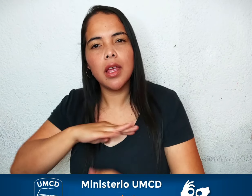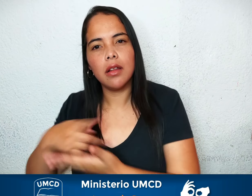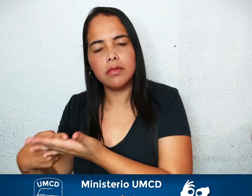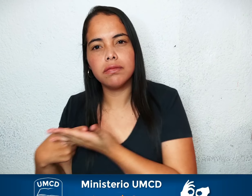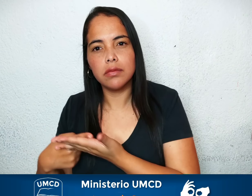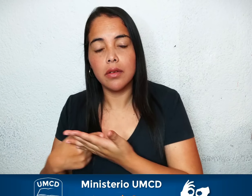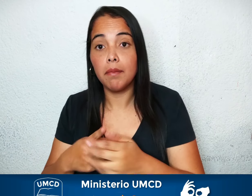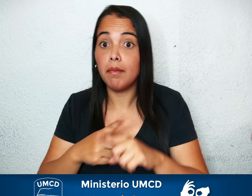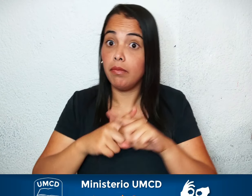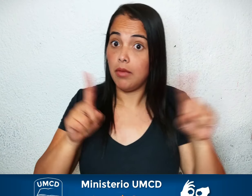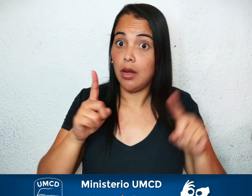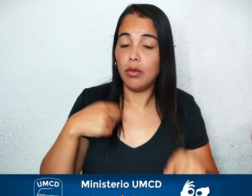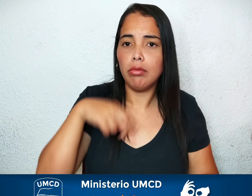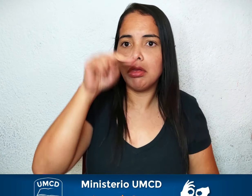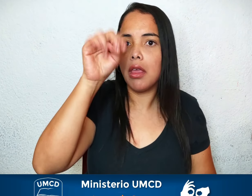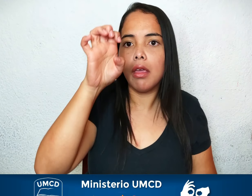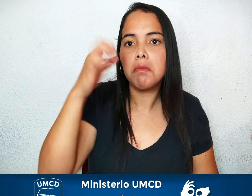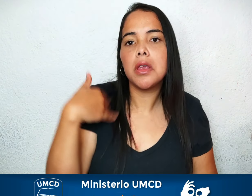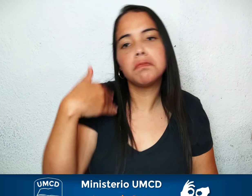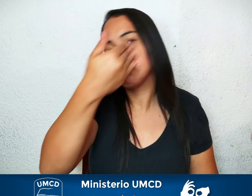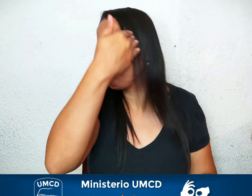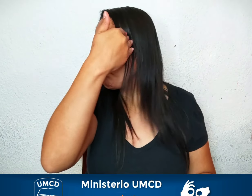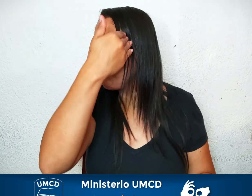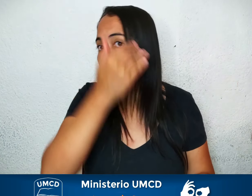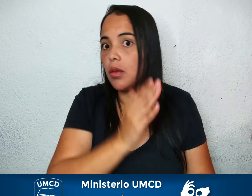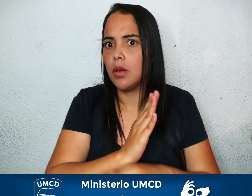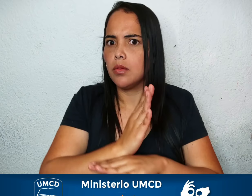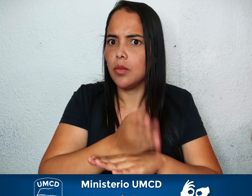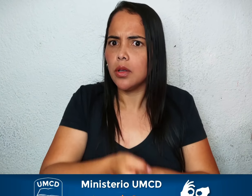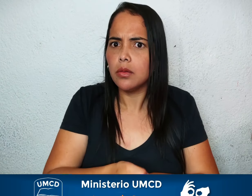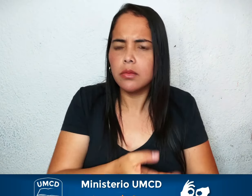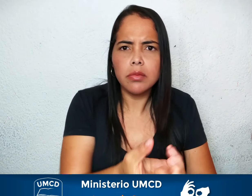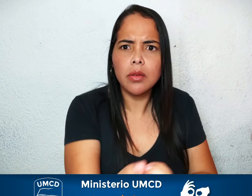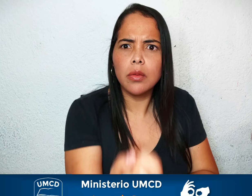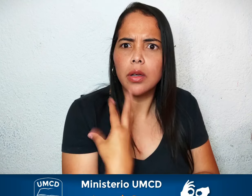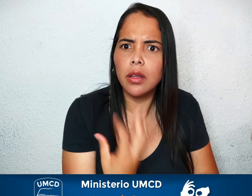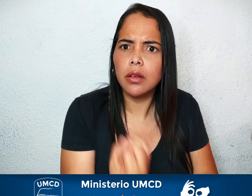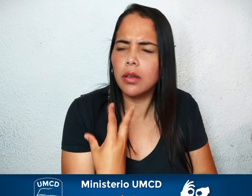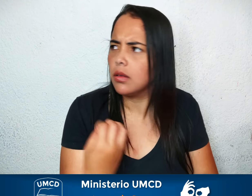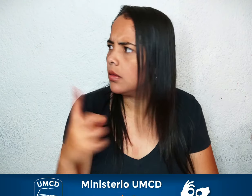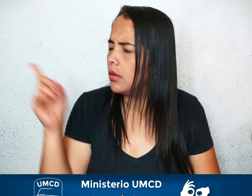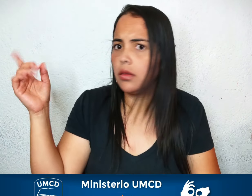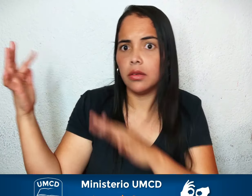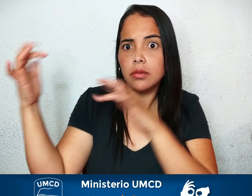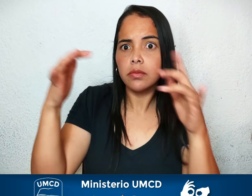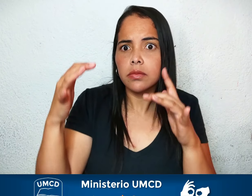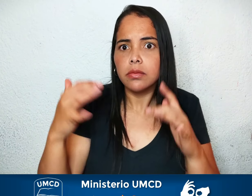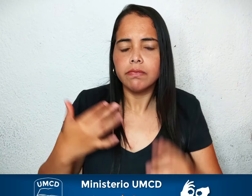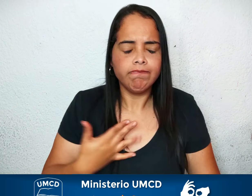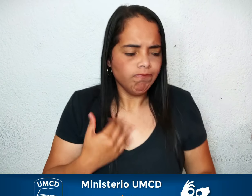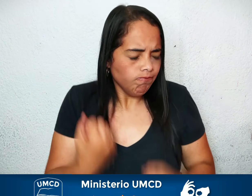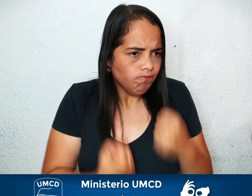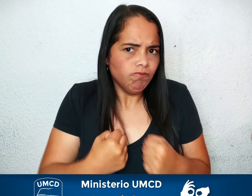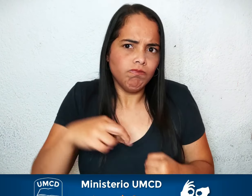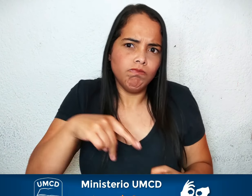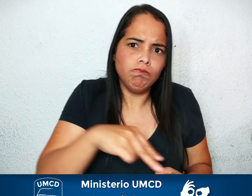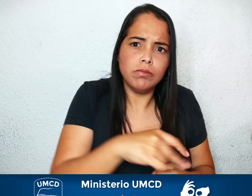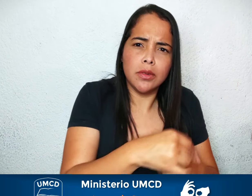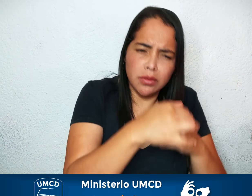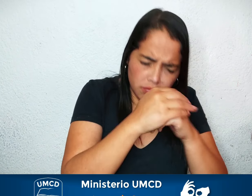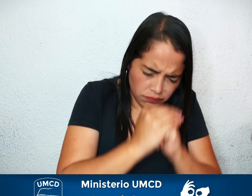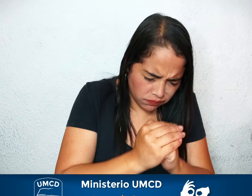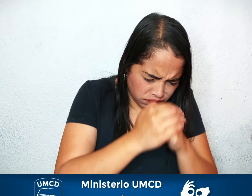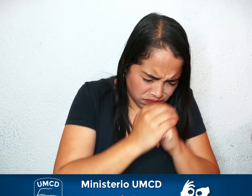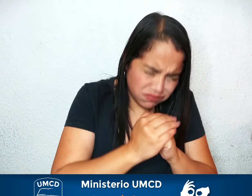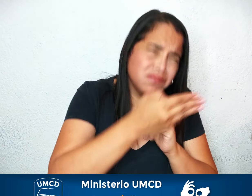que Nehemías obviamente iba a permitírselo. Cuando se entera de esto, Nehemías lo primero que hace es ir y orar. Y